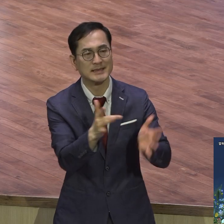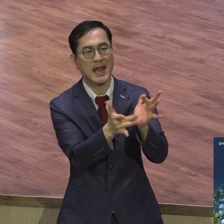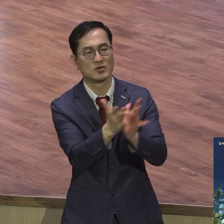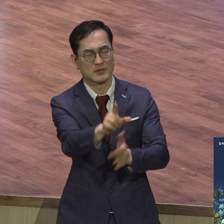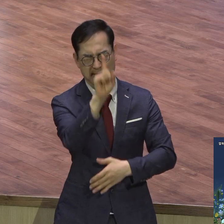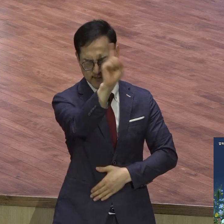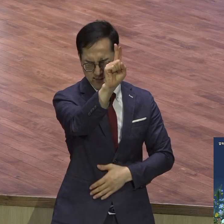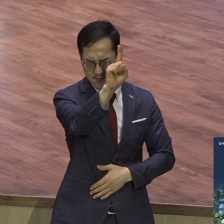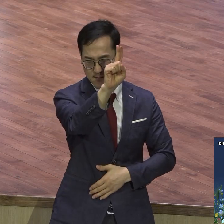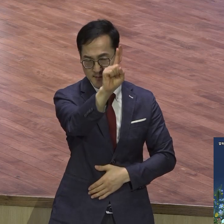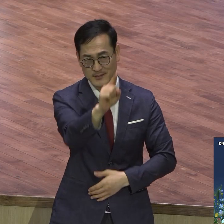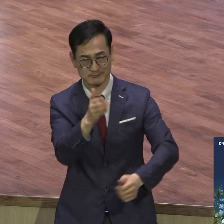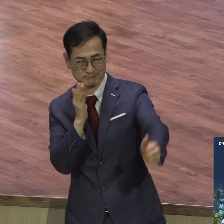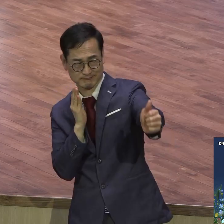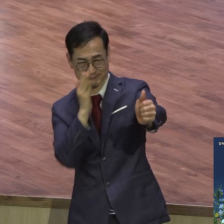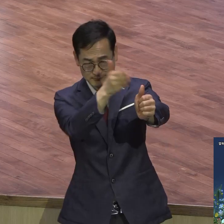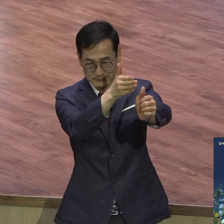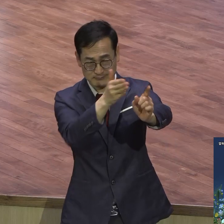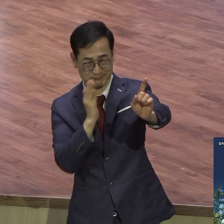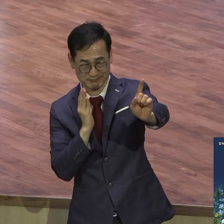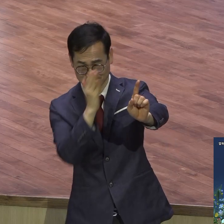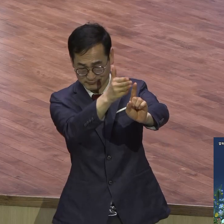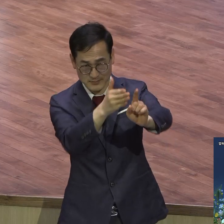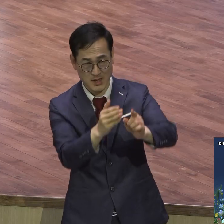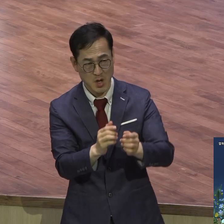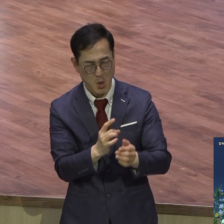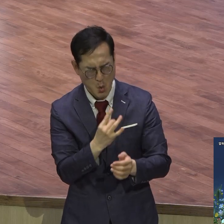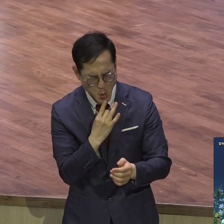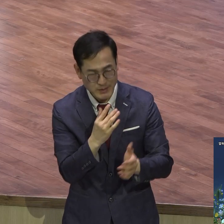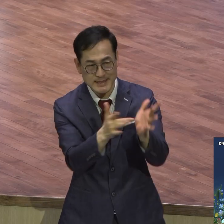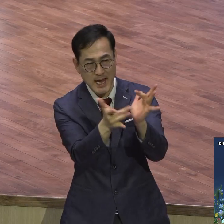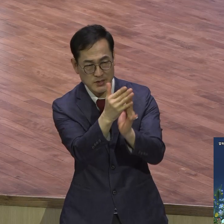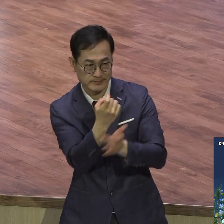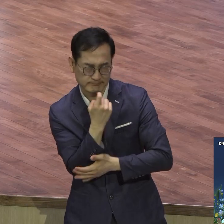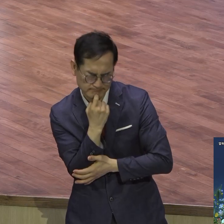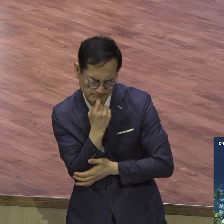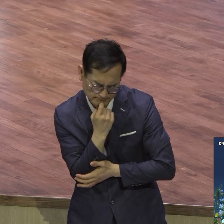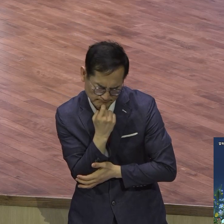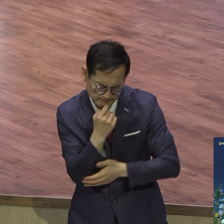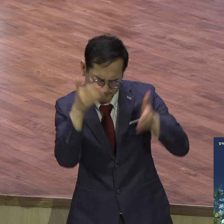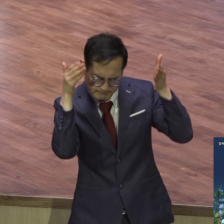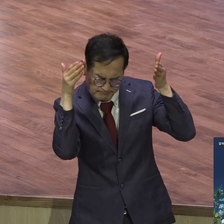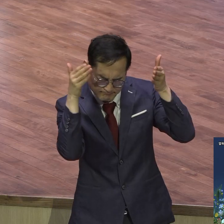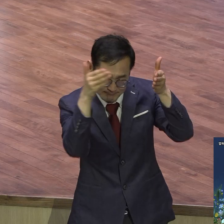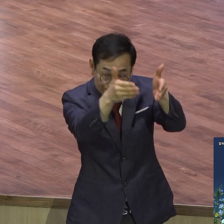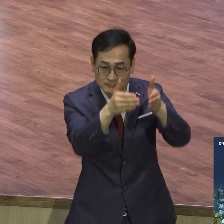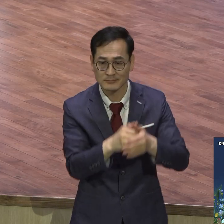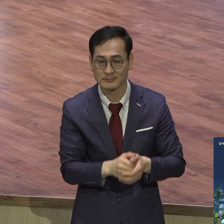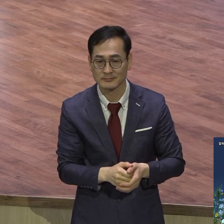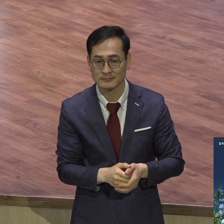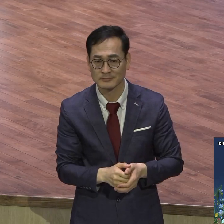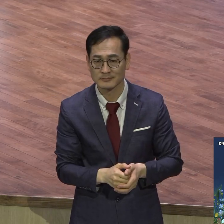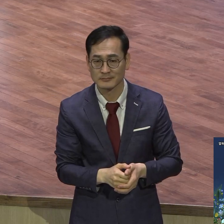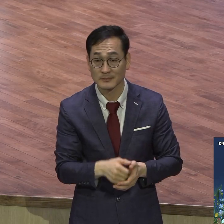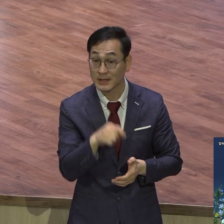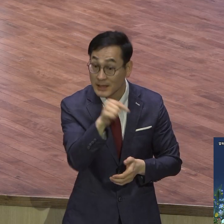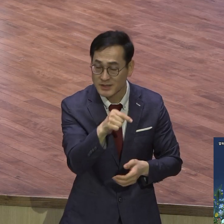항상 예수 왈질한 예수 영원한 예수 오직 예수 그리스도란 유일성 속으로